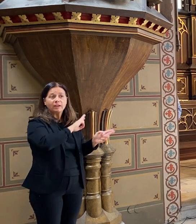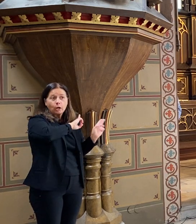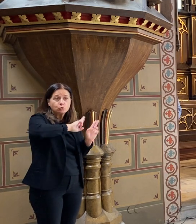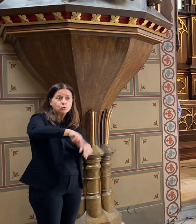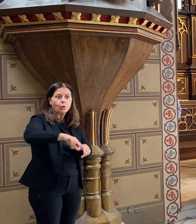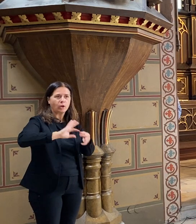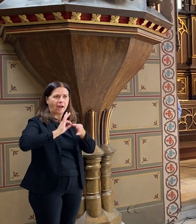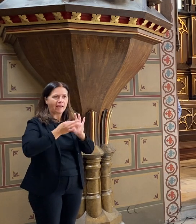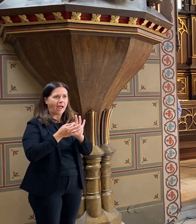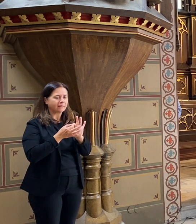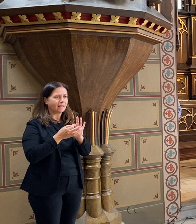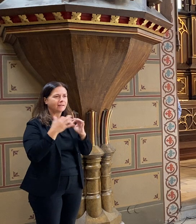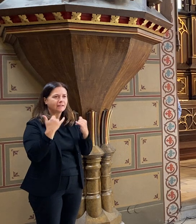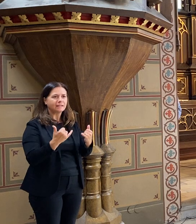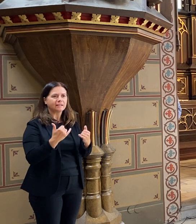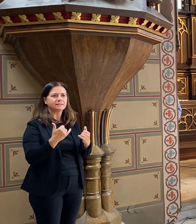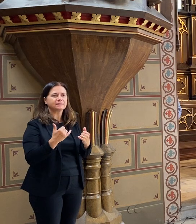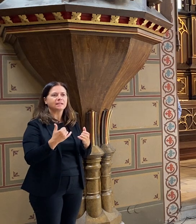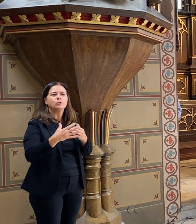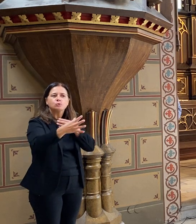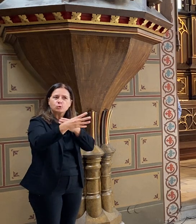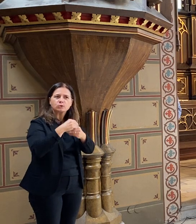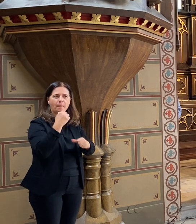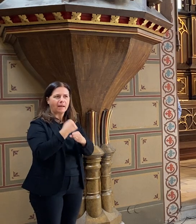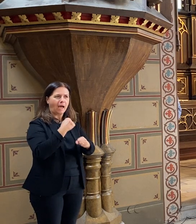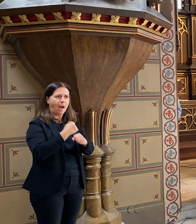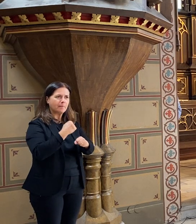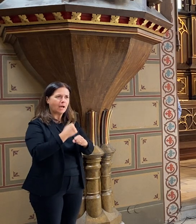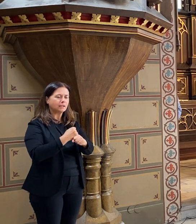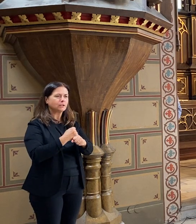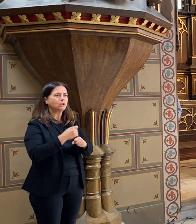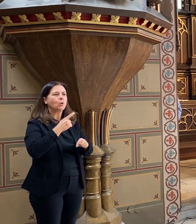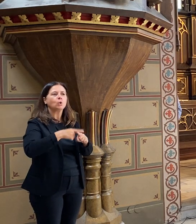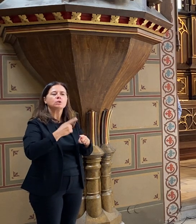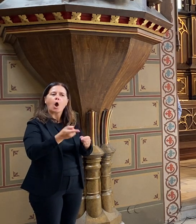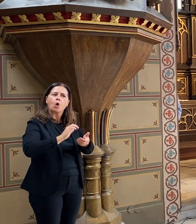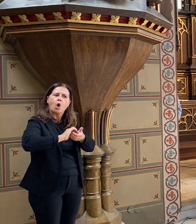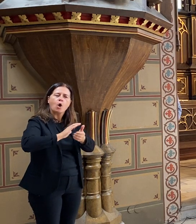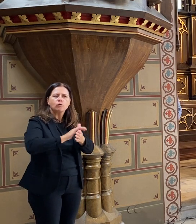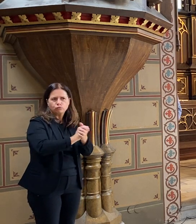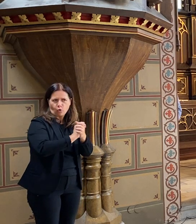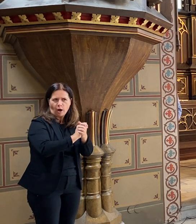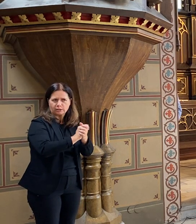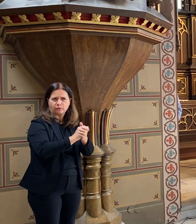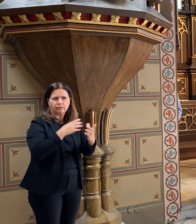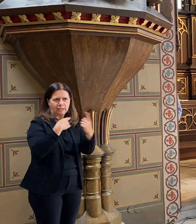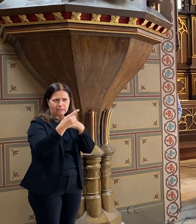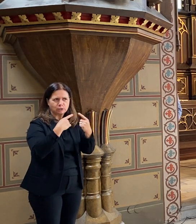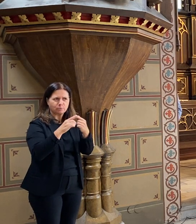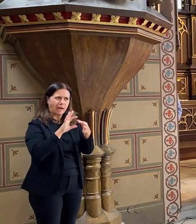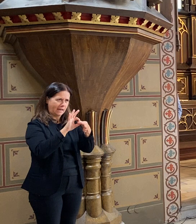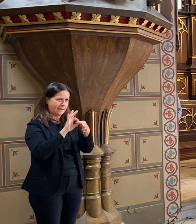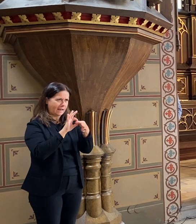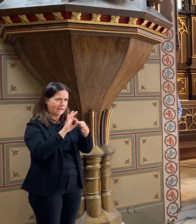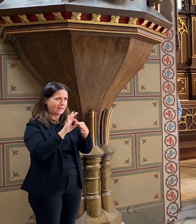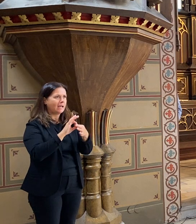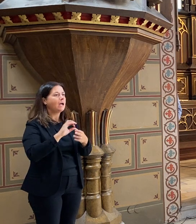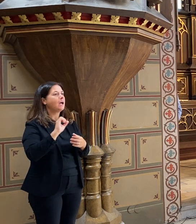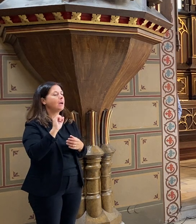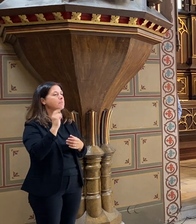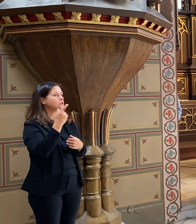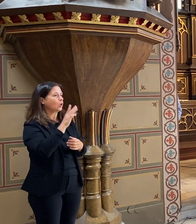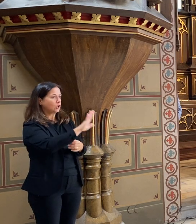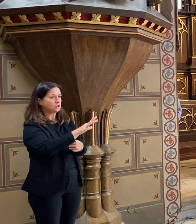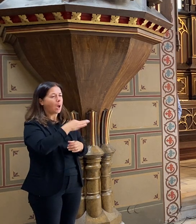Kärnten verschlagen, wo wir jetzt auch miteinander tätig sind und uns auch freundschaftliche Gespräche verbinden. Gerade bei